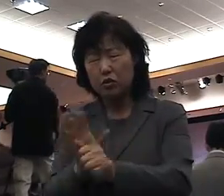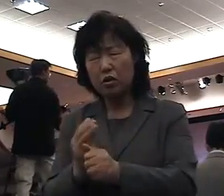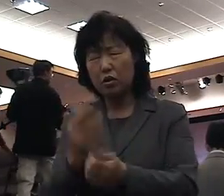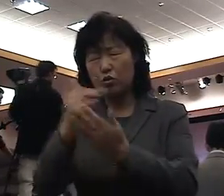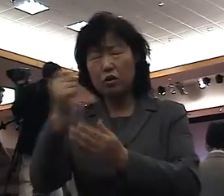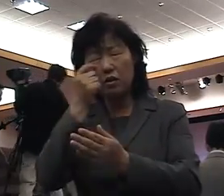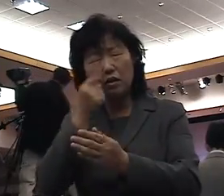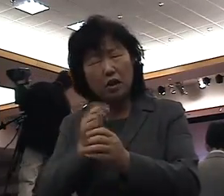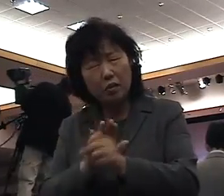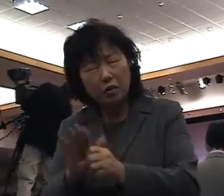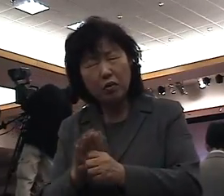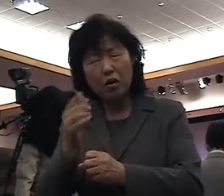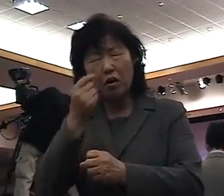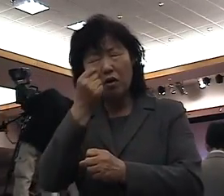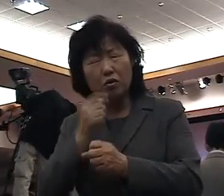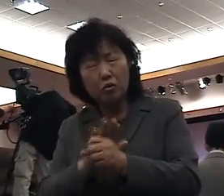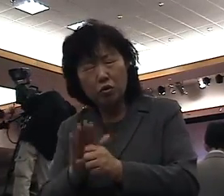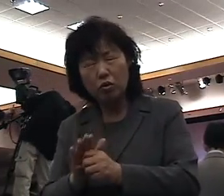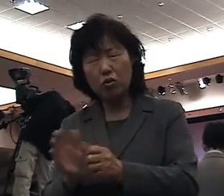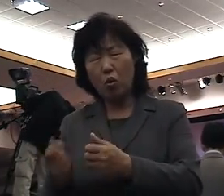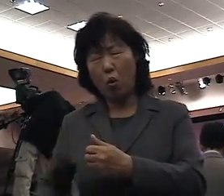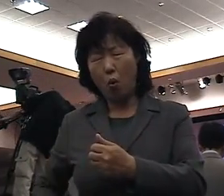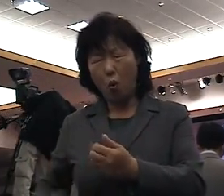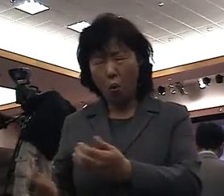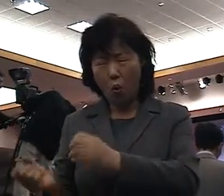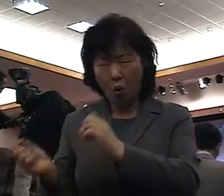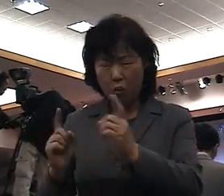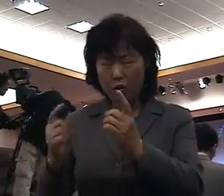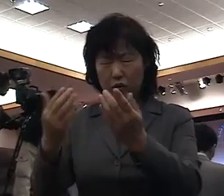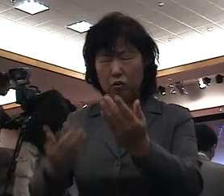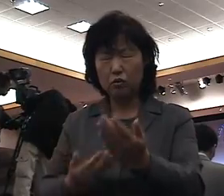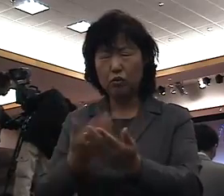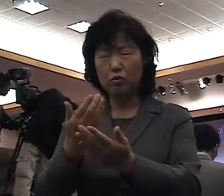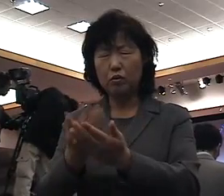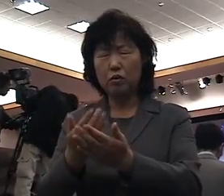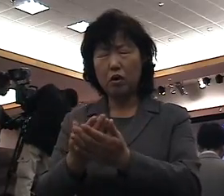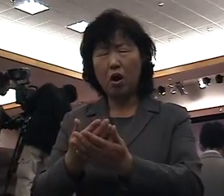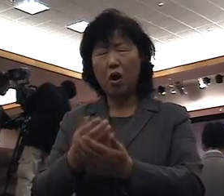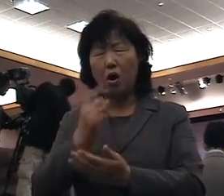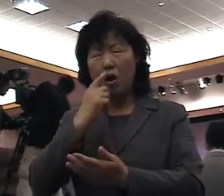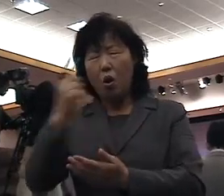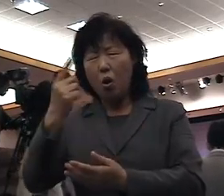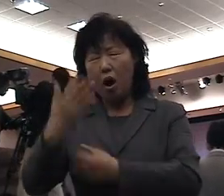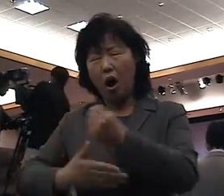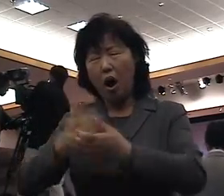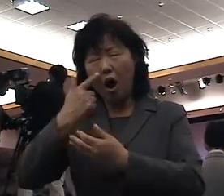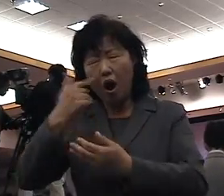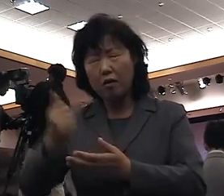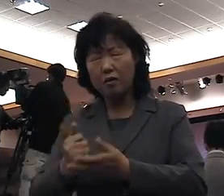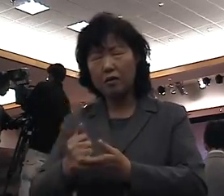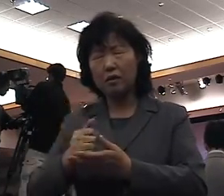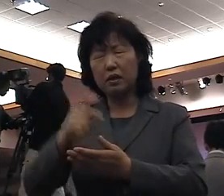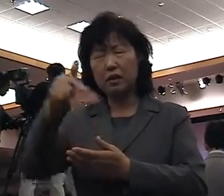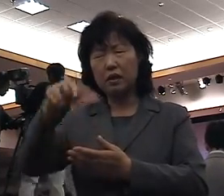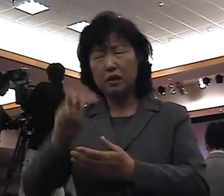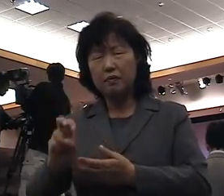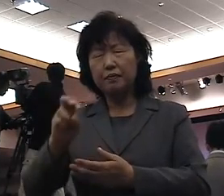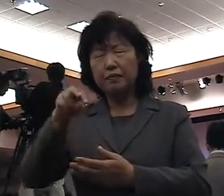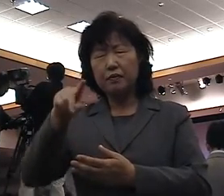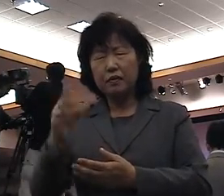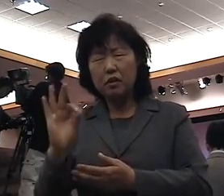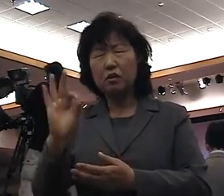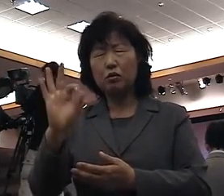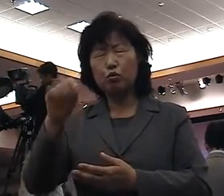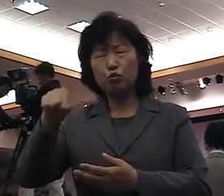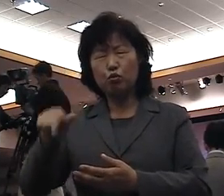주의 자비와 긍휼로 회복시켜 주시옵소서. 오 하나님 아버지, 사랑하는 김수원 목사님의 심령에